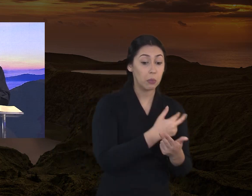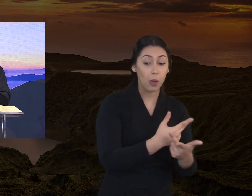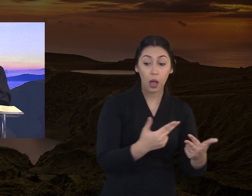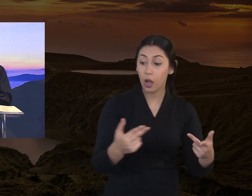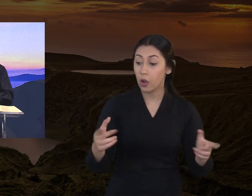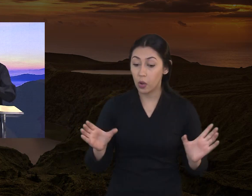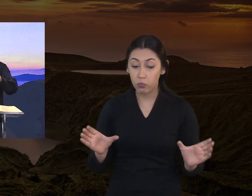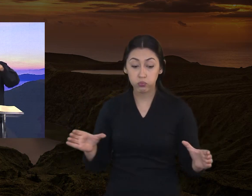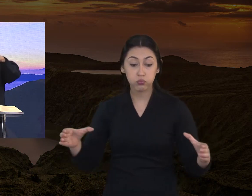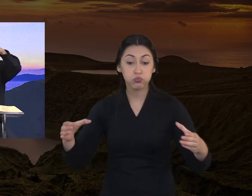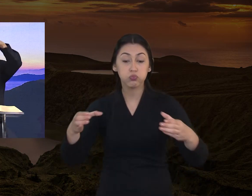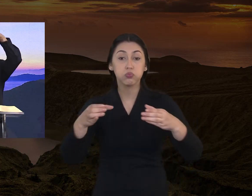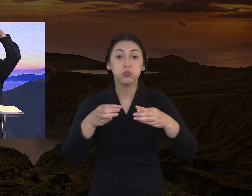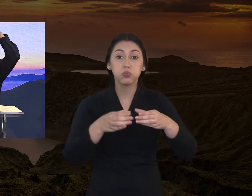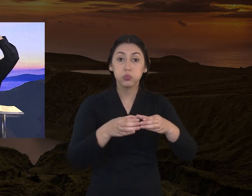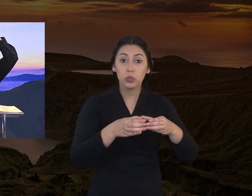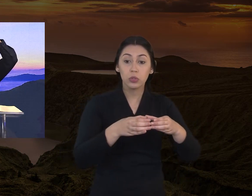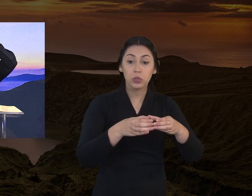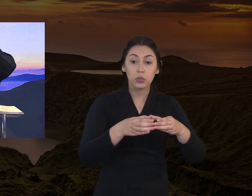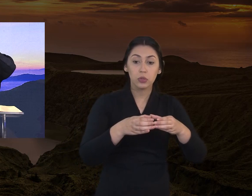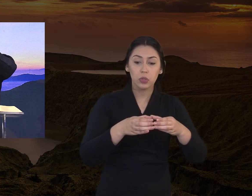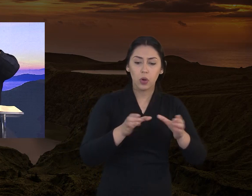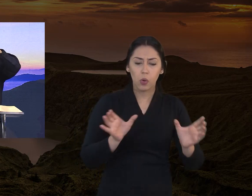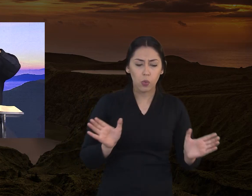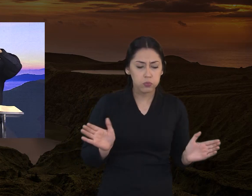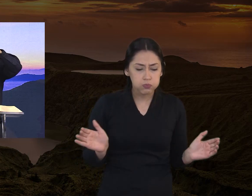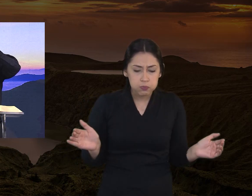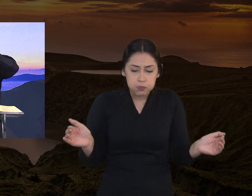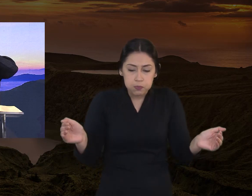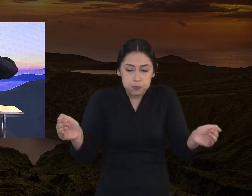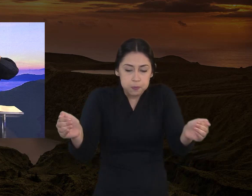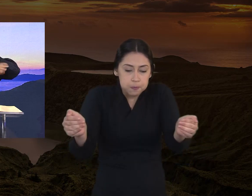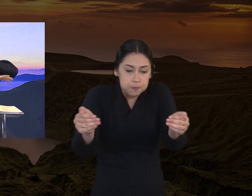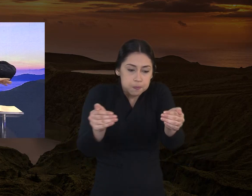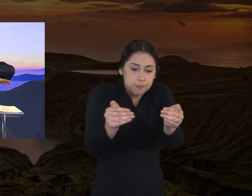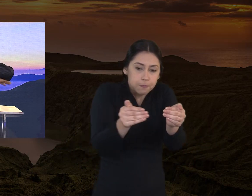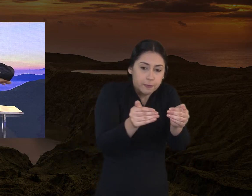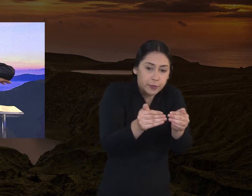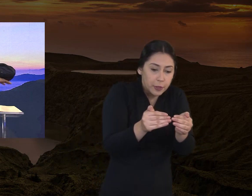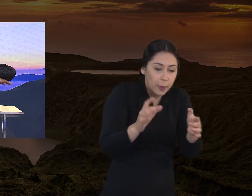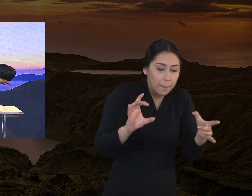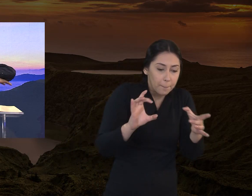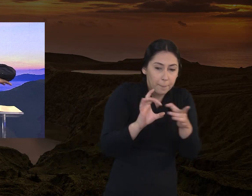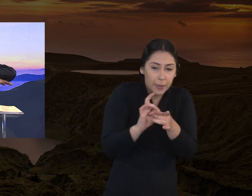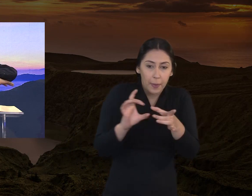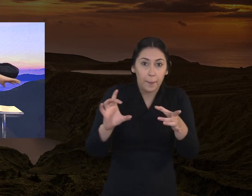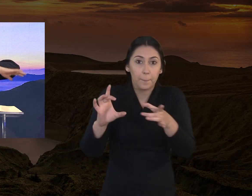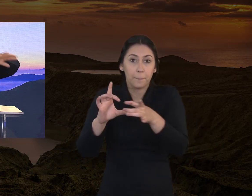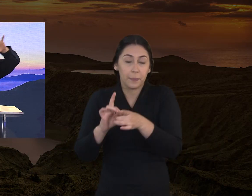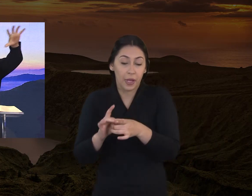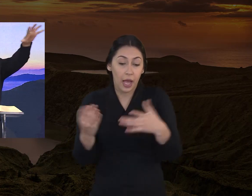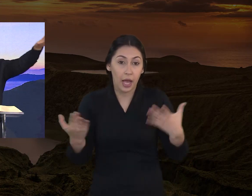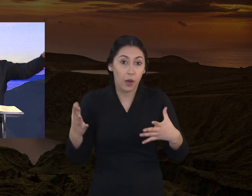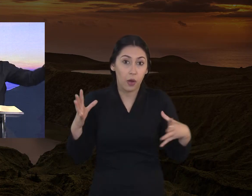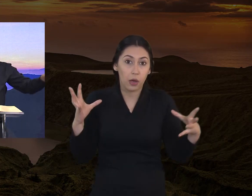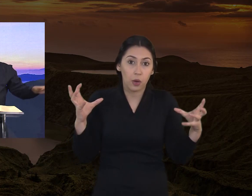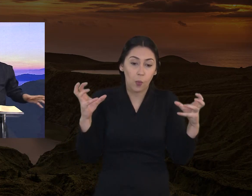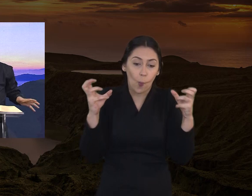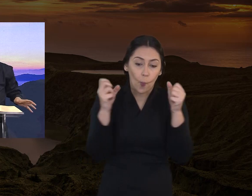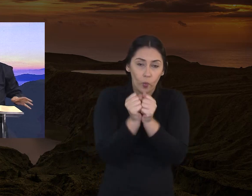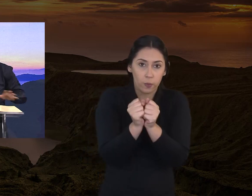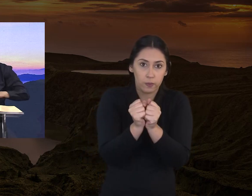as coisas como? Unindo todas as partes, fazendo de todas as partes um